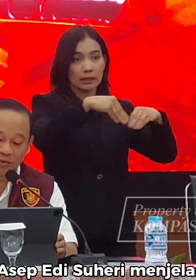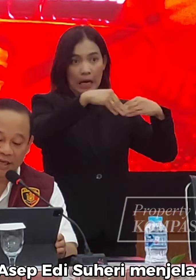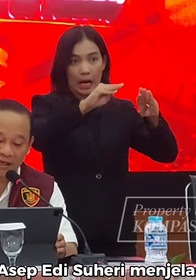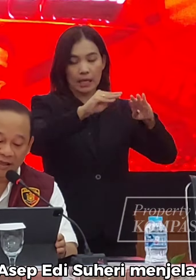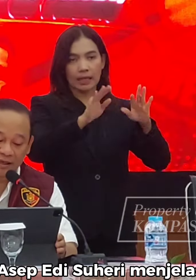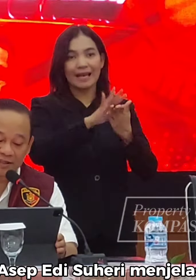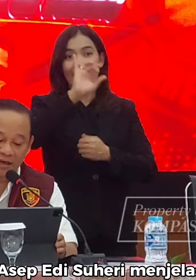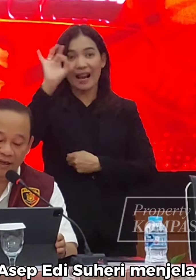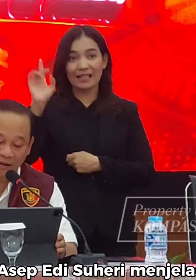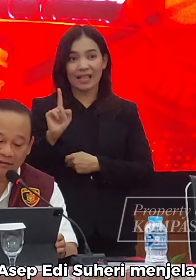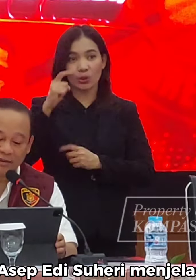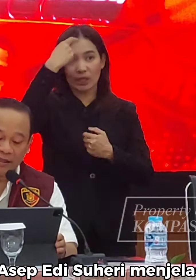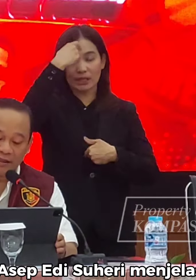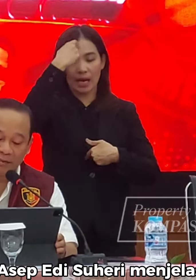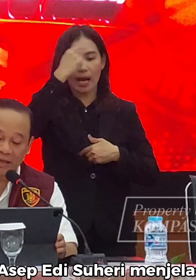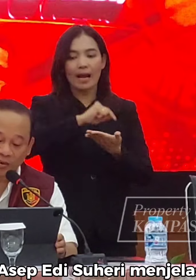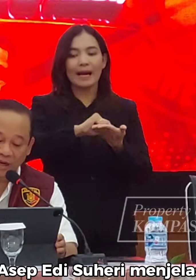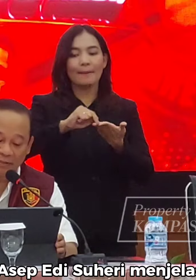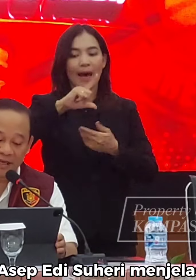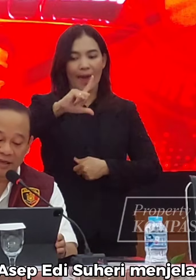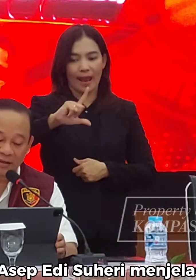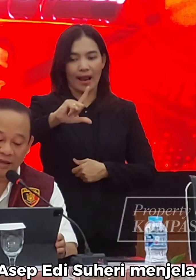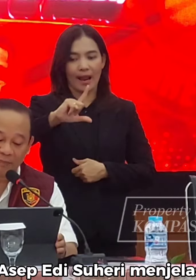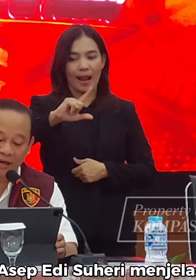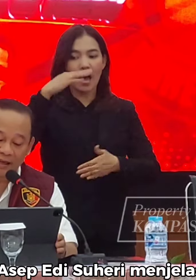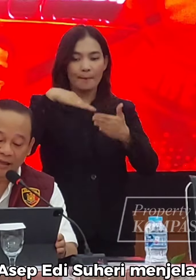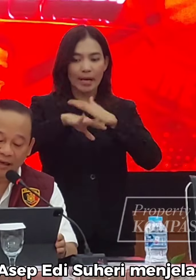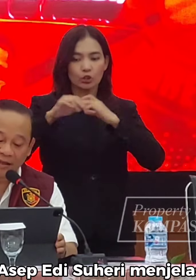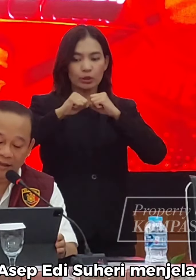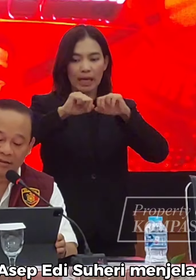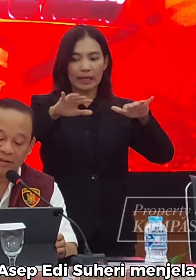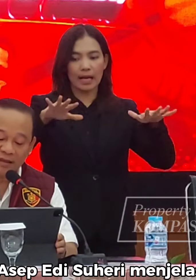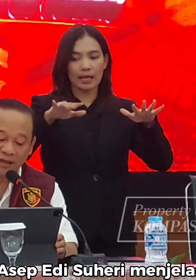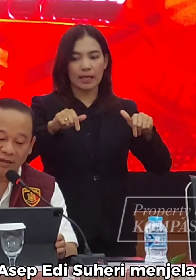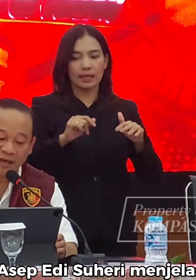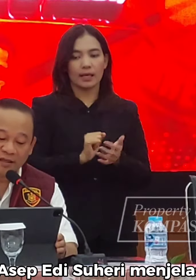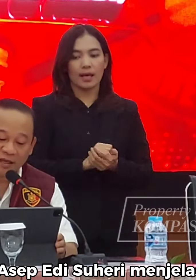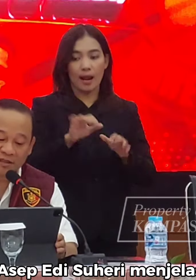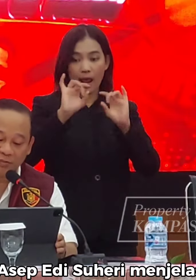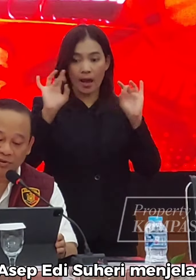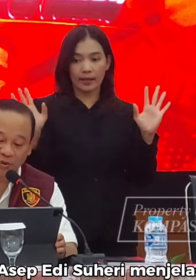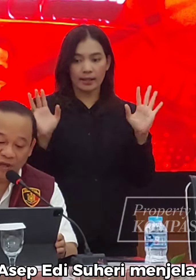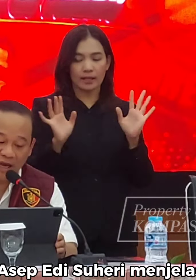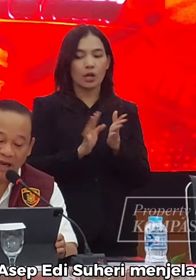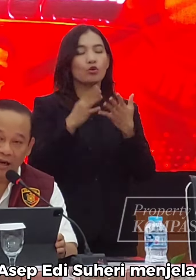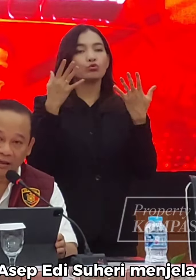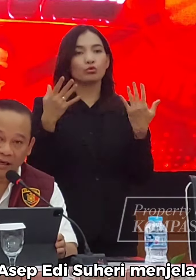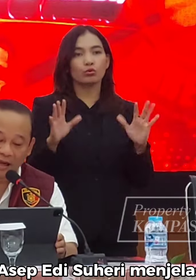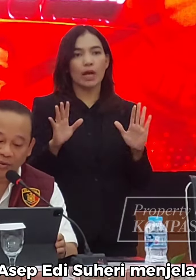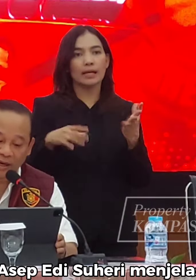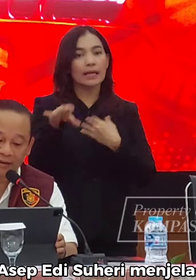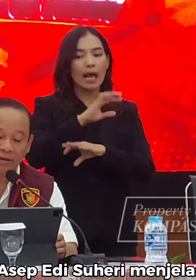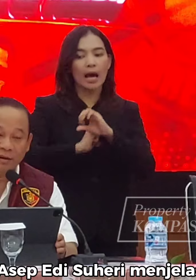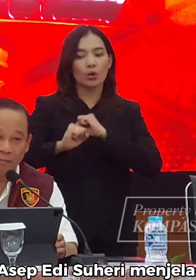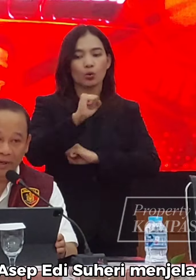adapunangka dengan l masuk dalam jaringan tidak legal lainnya dari jaringan sudah